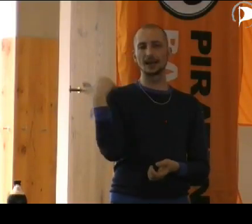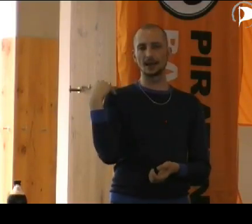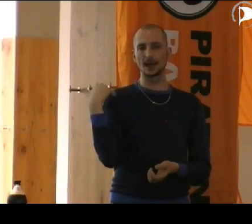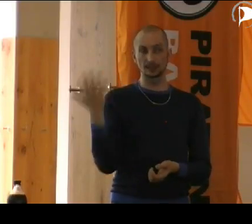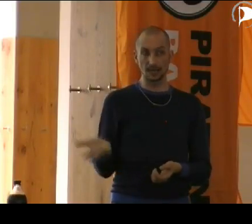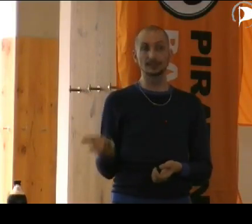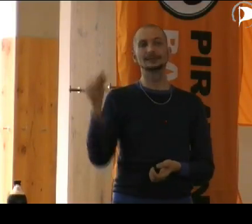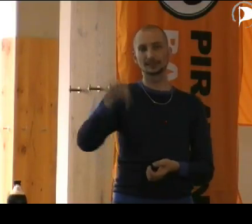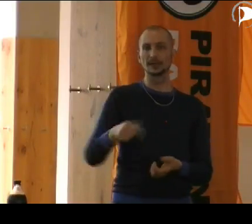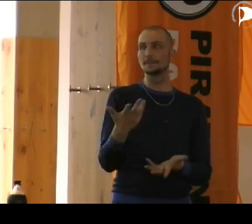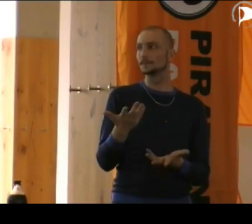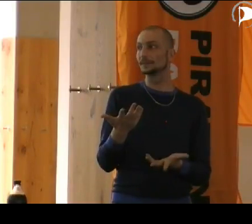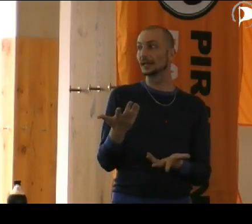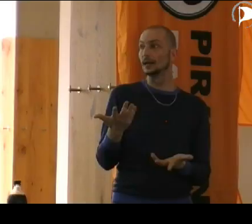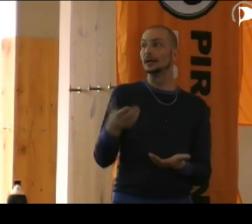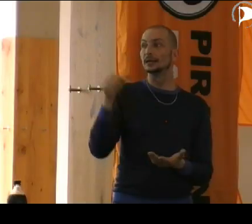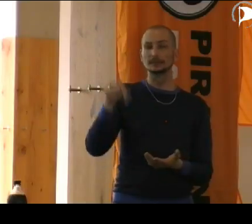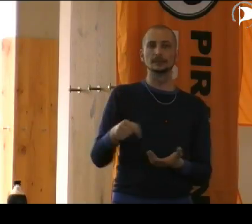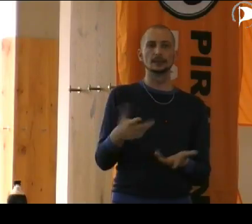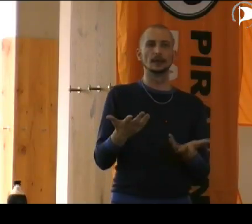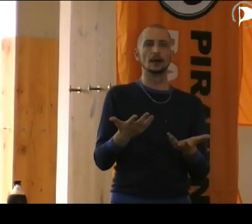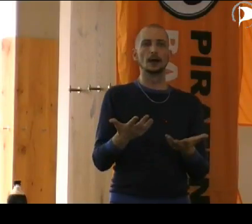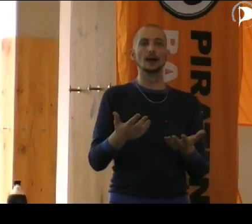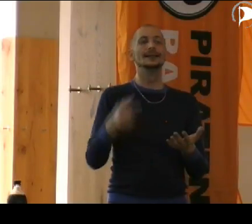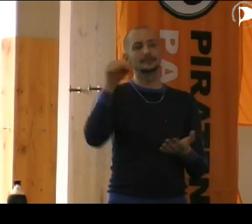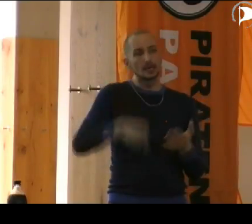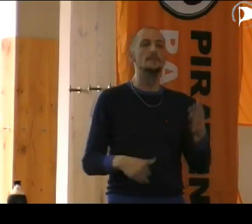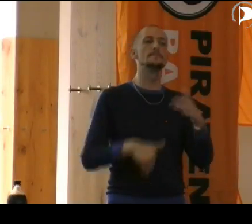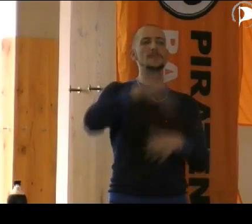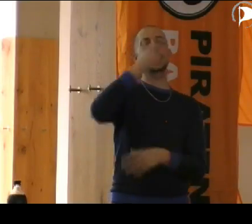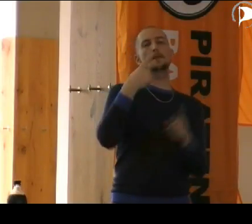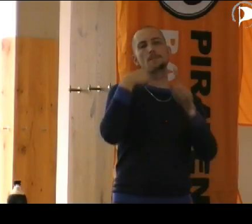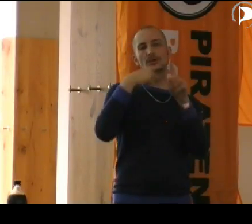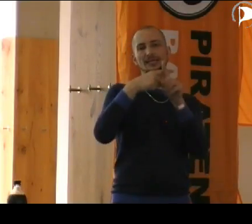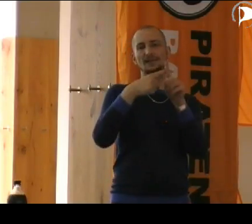und ihr des meinungsbildes überwiegend positiv